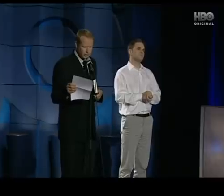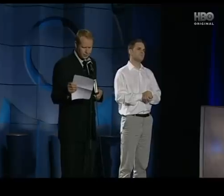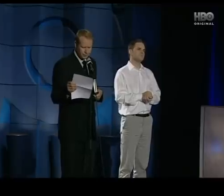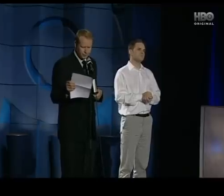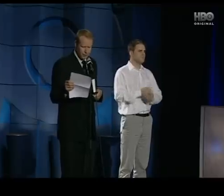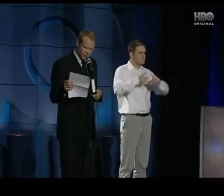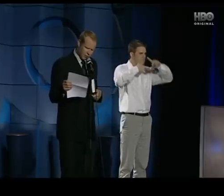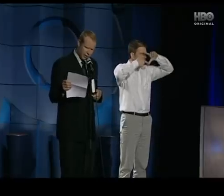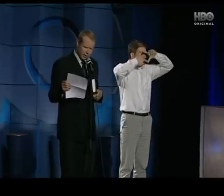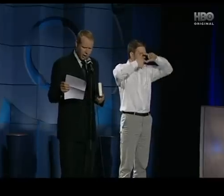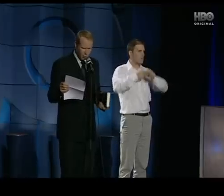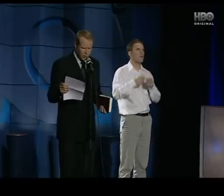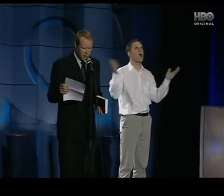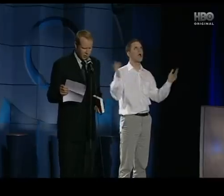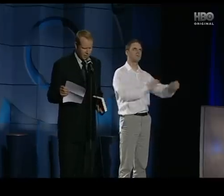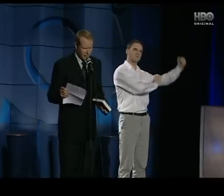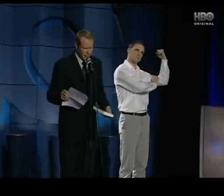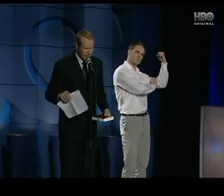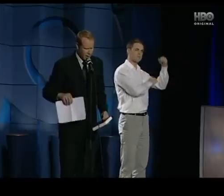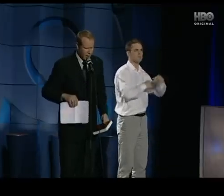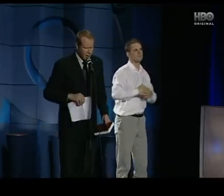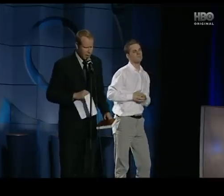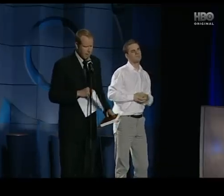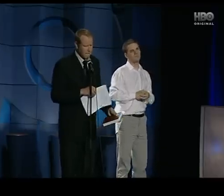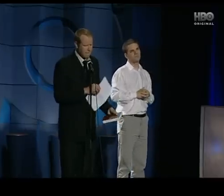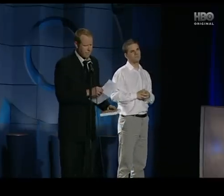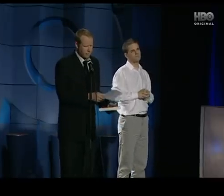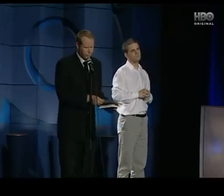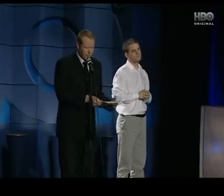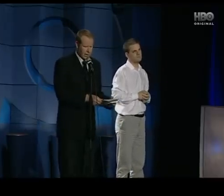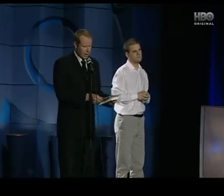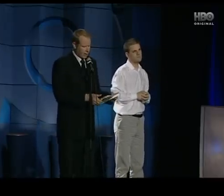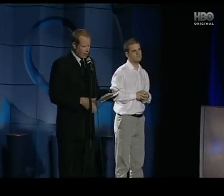Bože, jsi veliký a mocný.